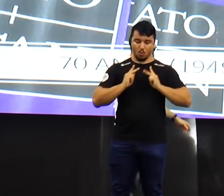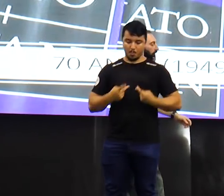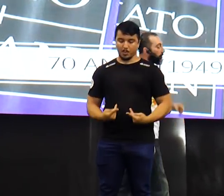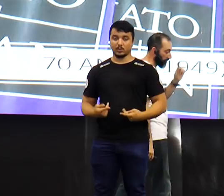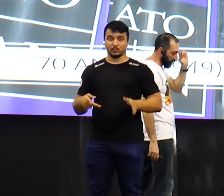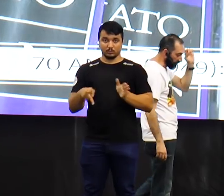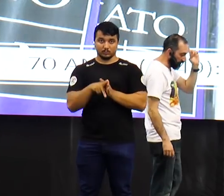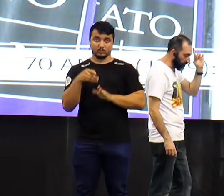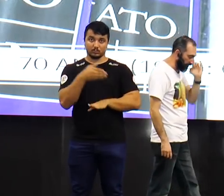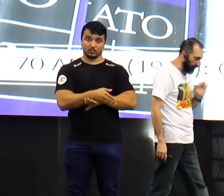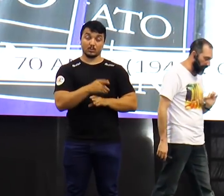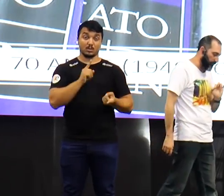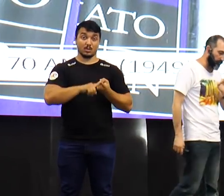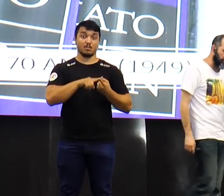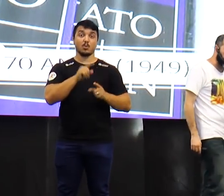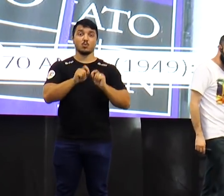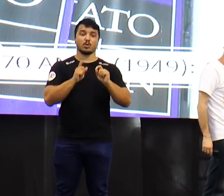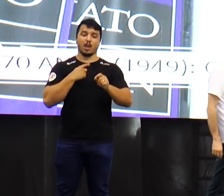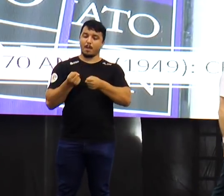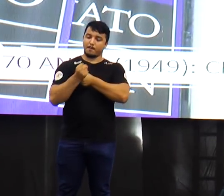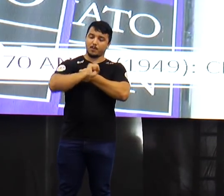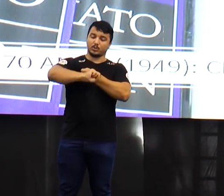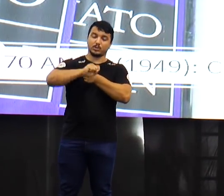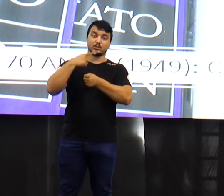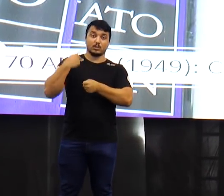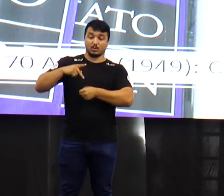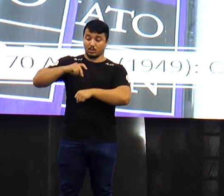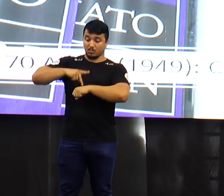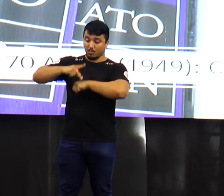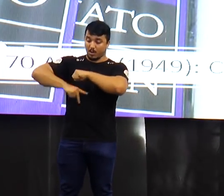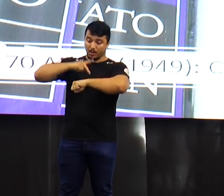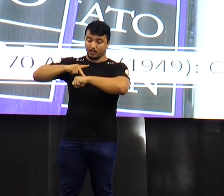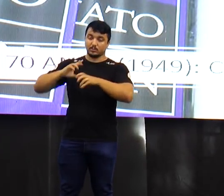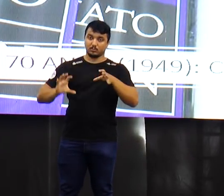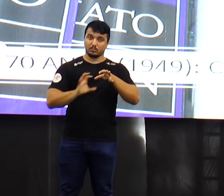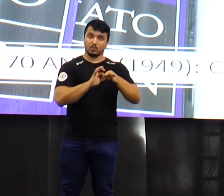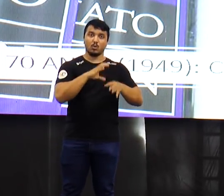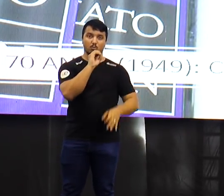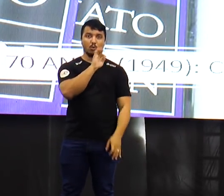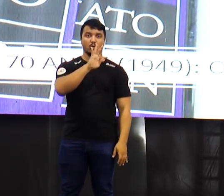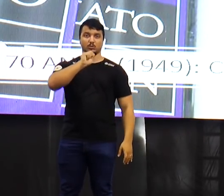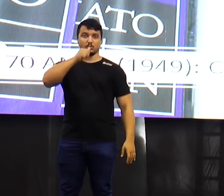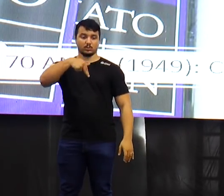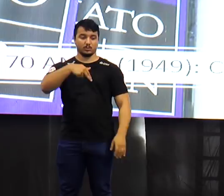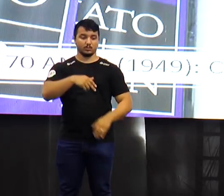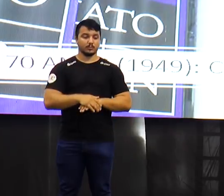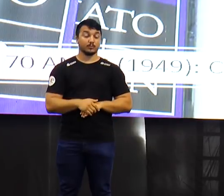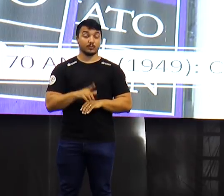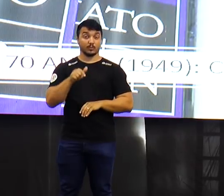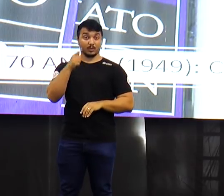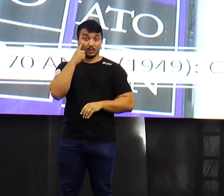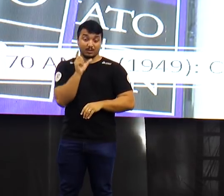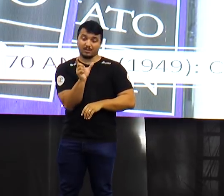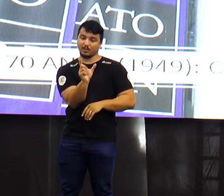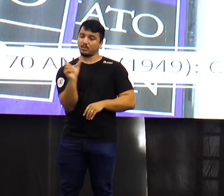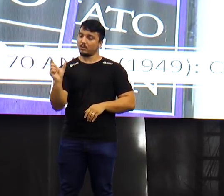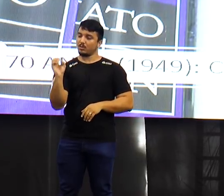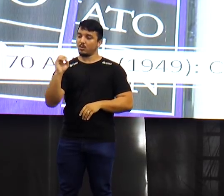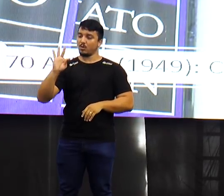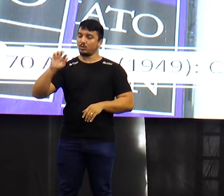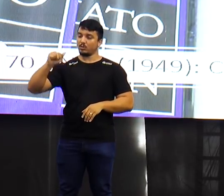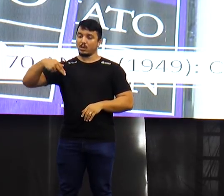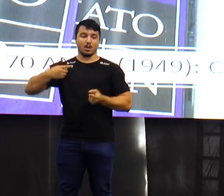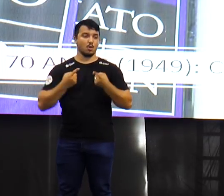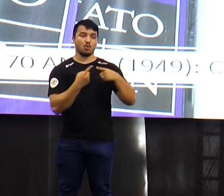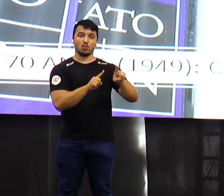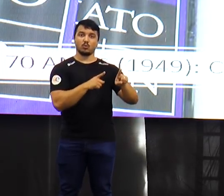humanitárias, mas também na proteção dos países membros da OTAN. A OTAN tinha como grande